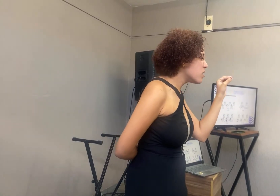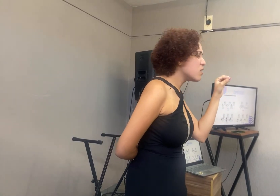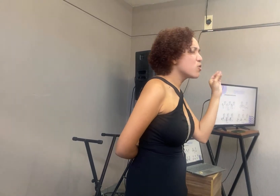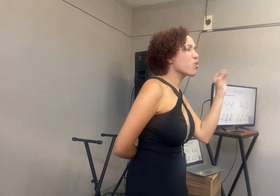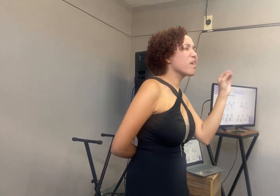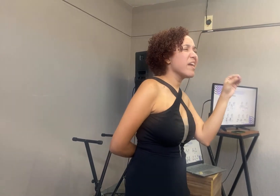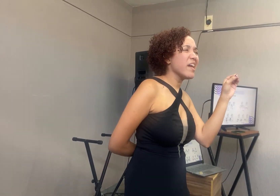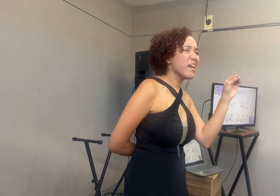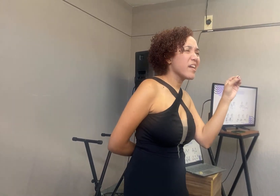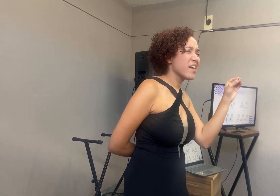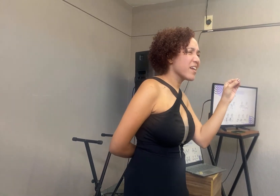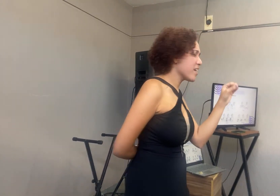que,